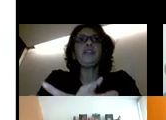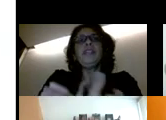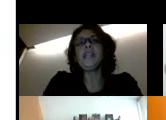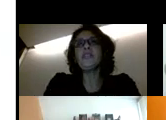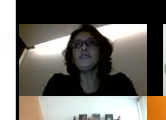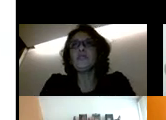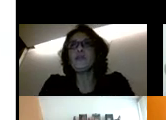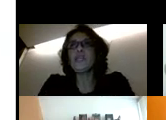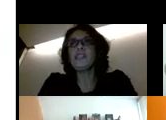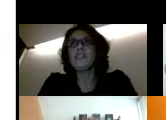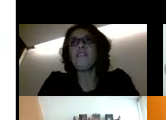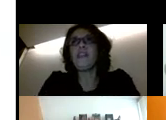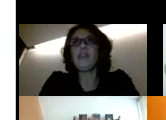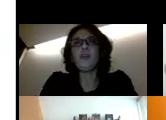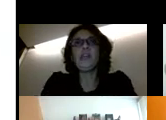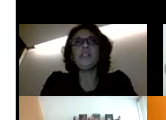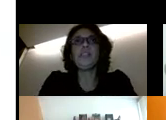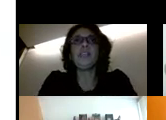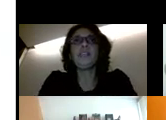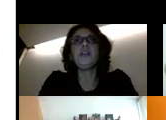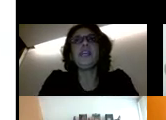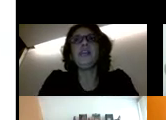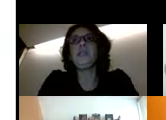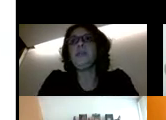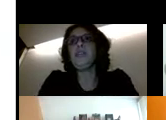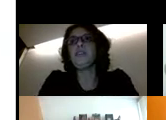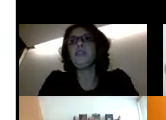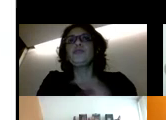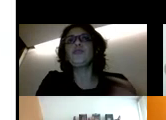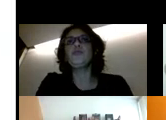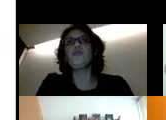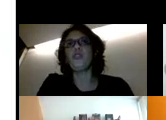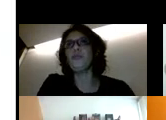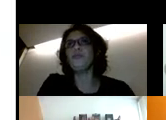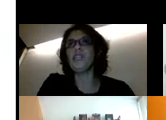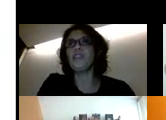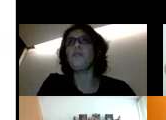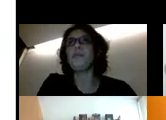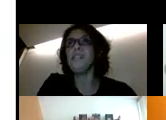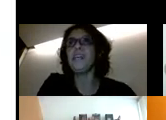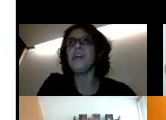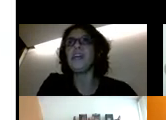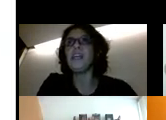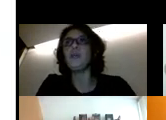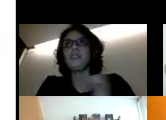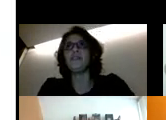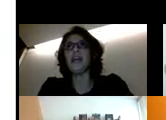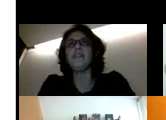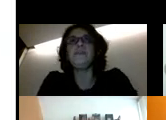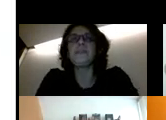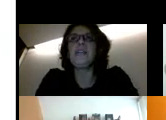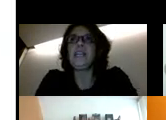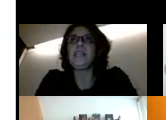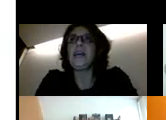Lo importante para nosotros durante este trabajo que hemos ido haciendo es primero la construcción de un corpus que nos permita